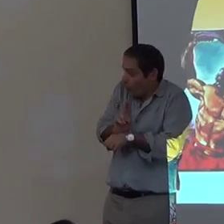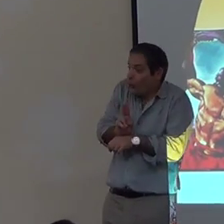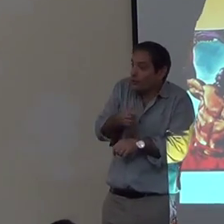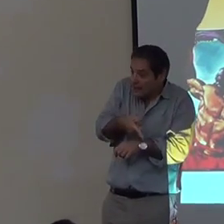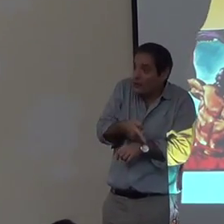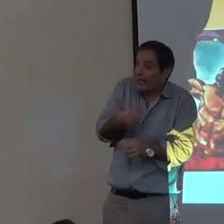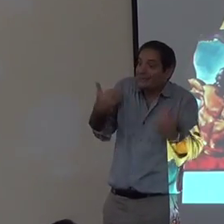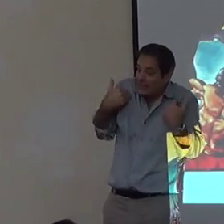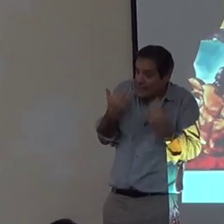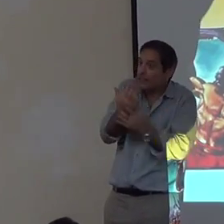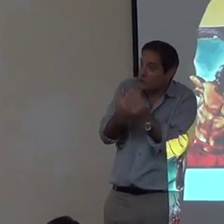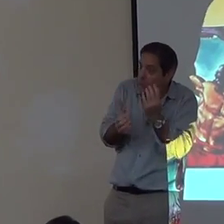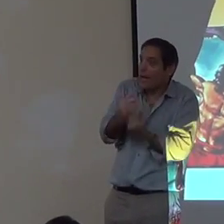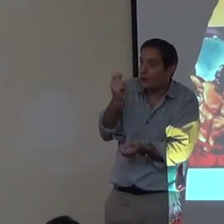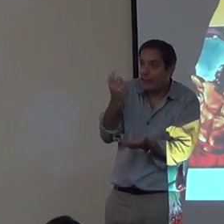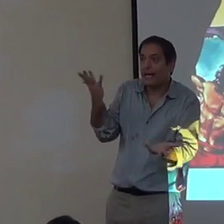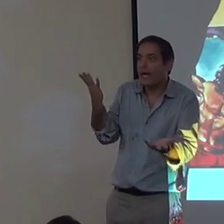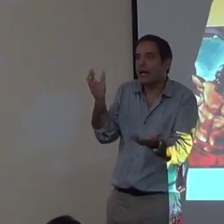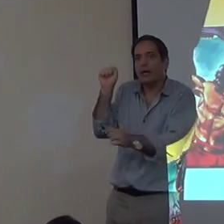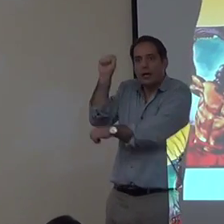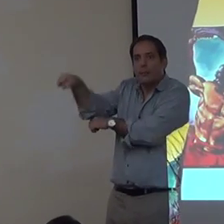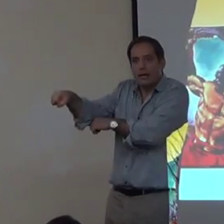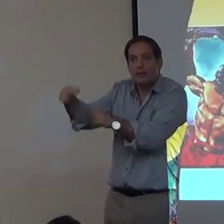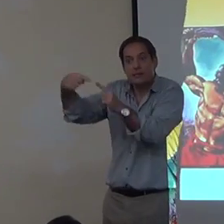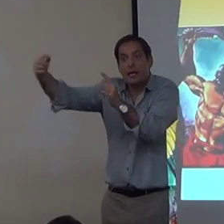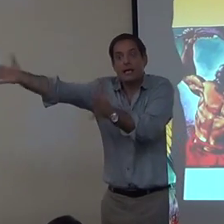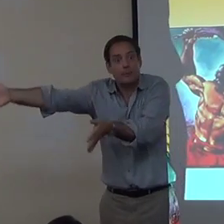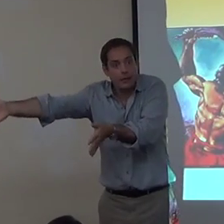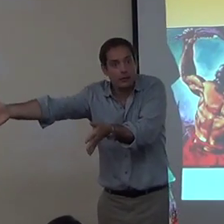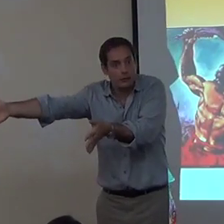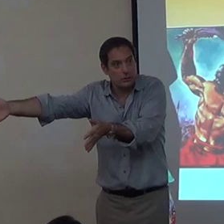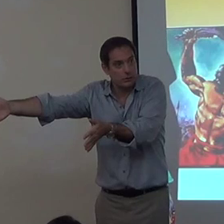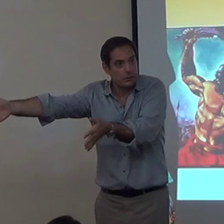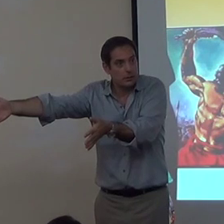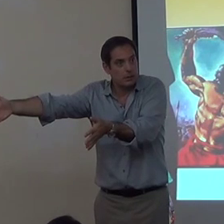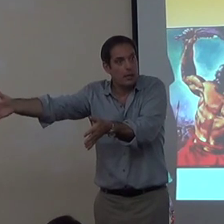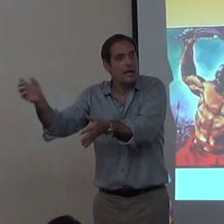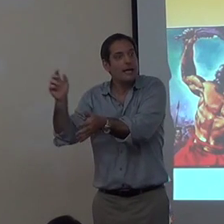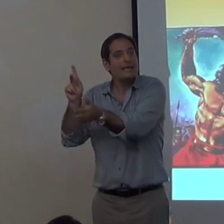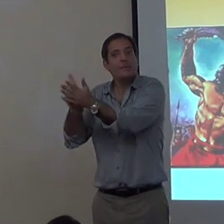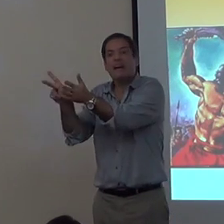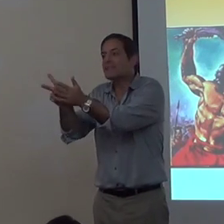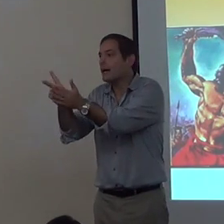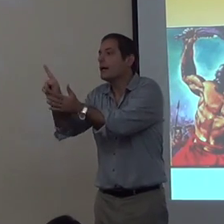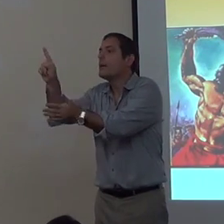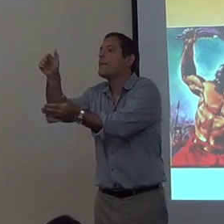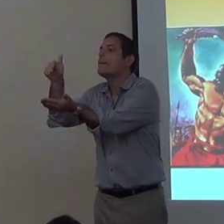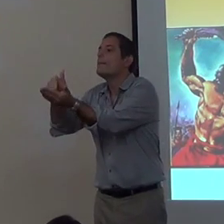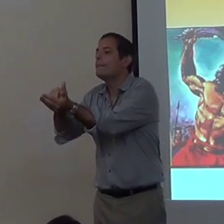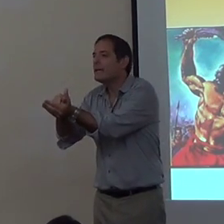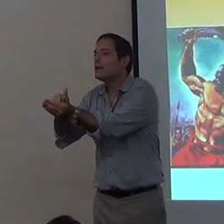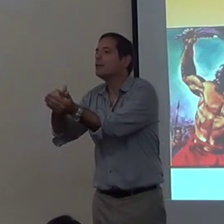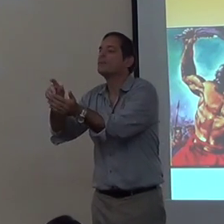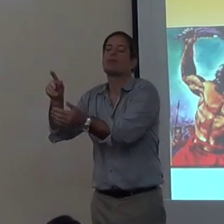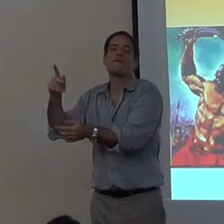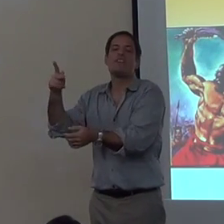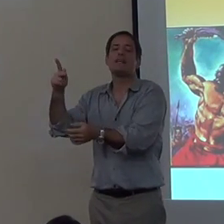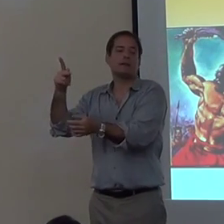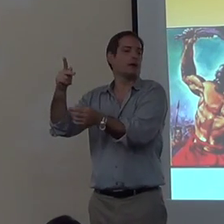Él use lo que tiene en sus manos, ¿para qué? Para vencer al enemigo. Y mata